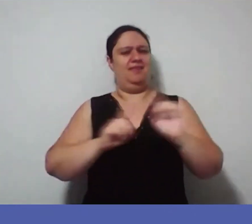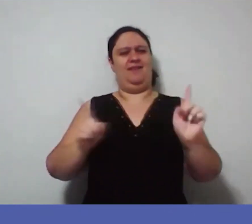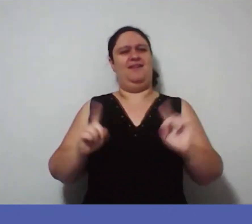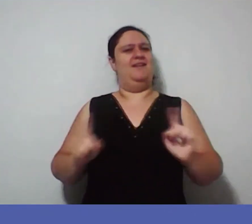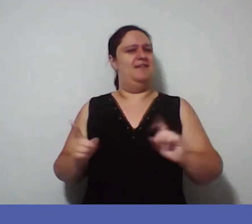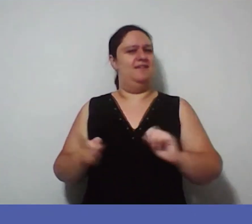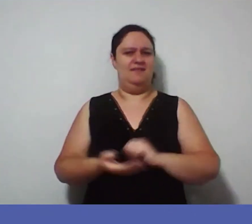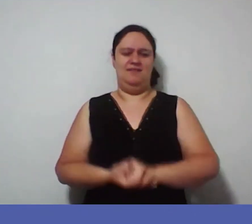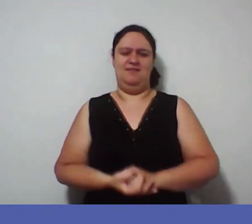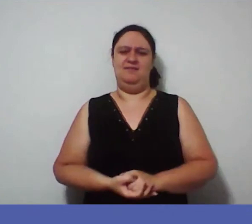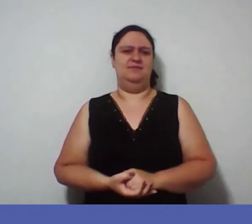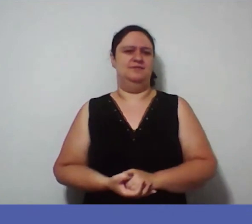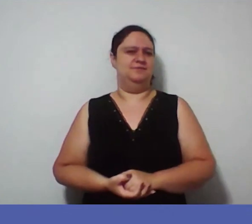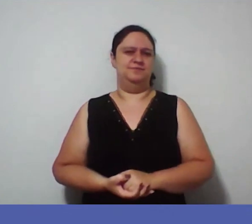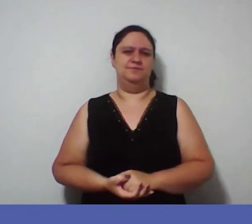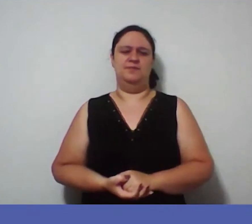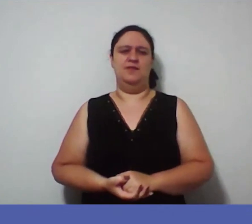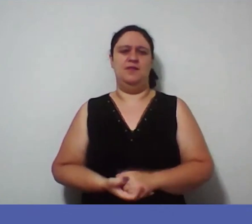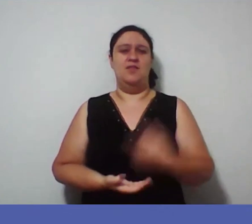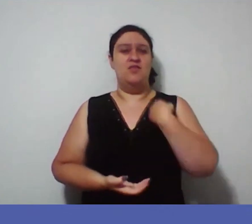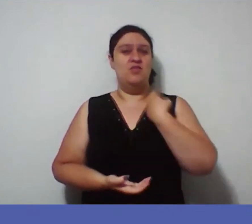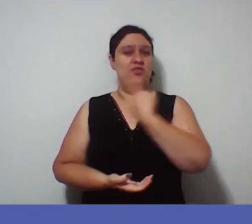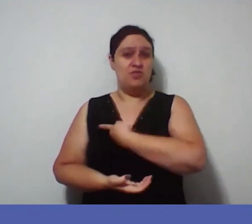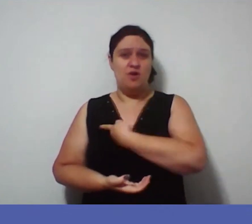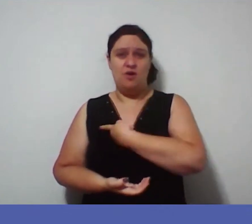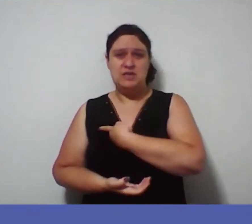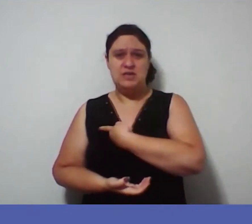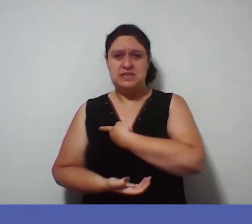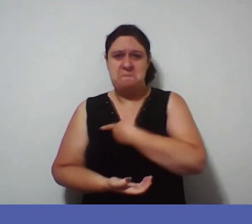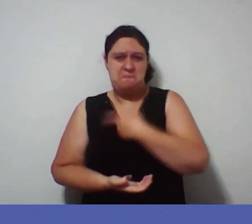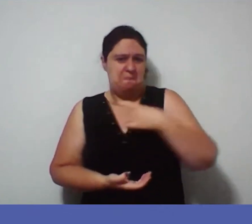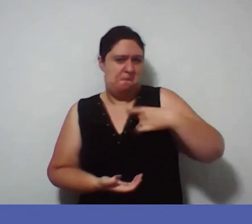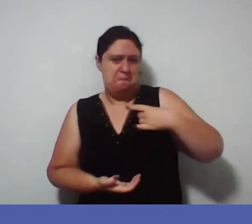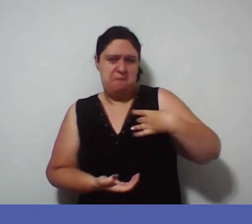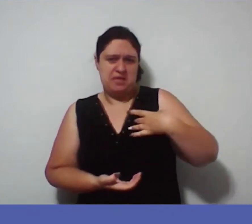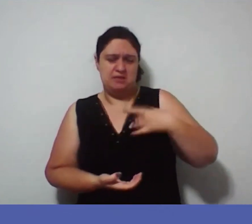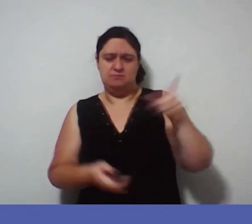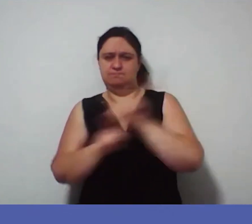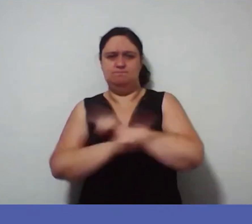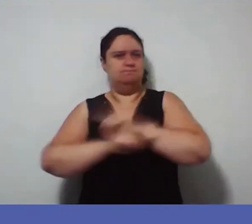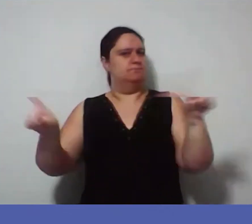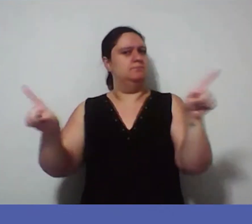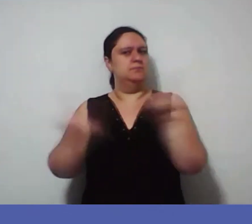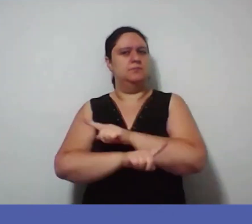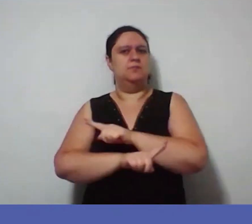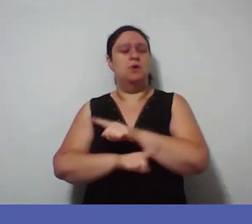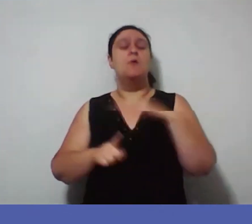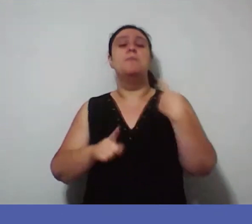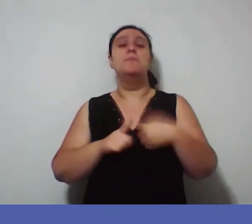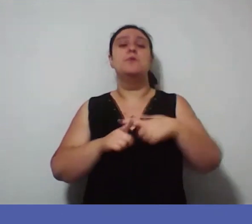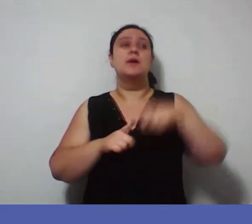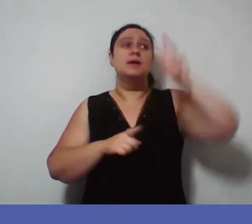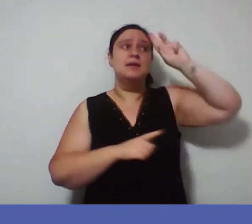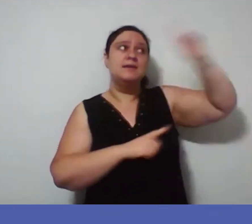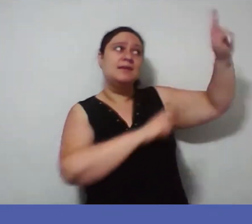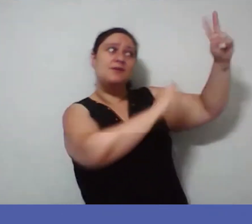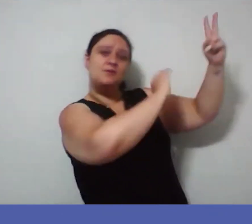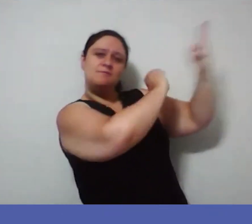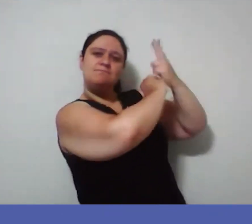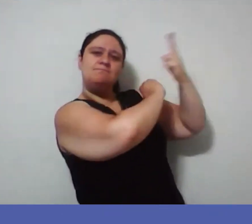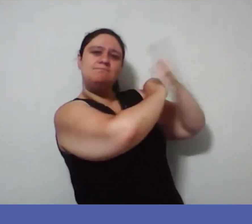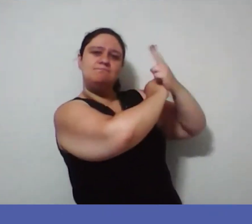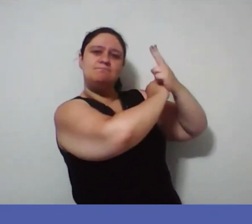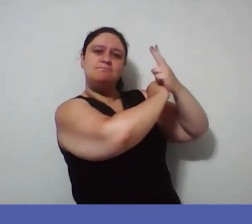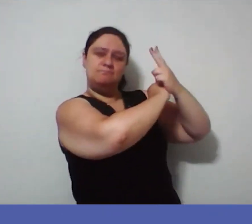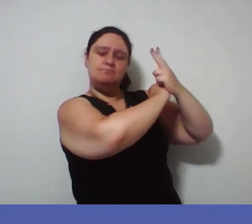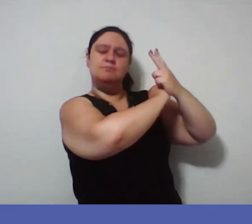Nós não somos intimidados, porque o Senhor cuida de nós. Nós temos